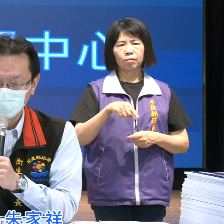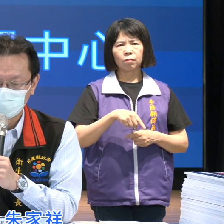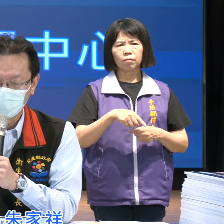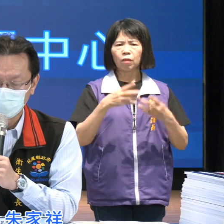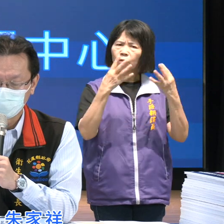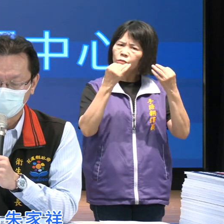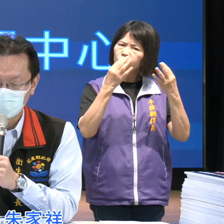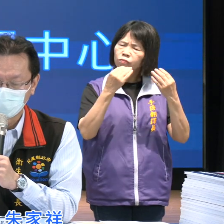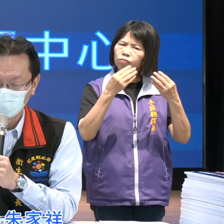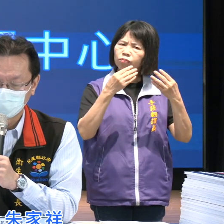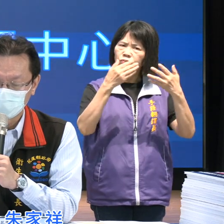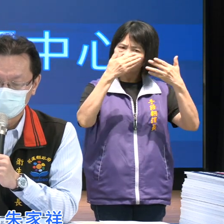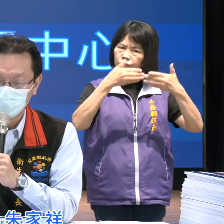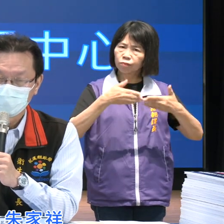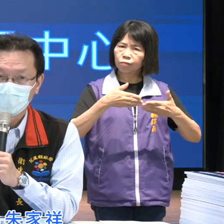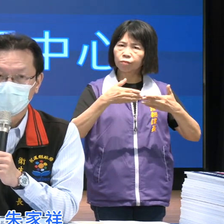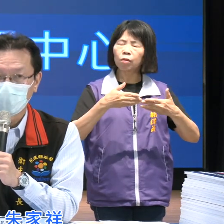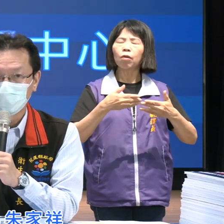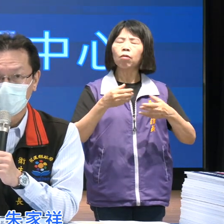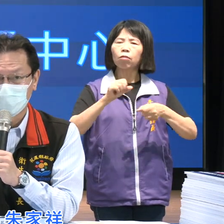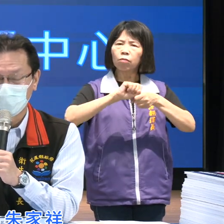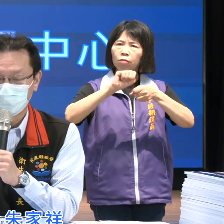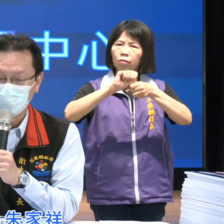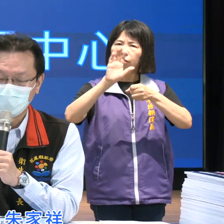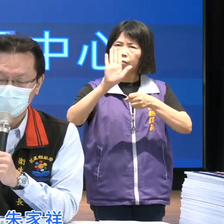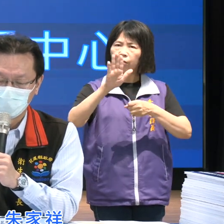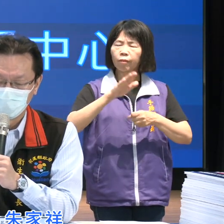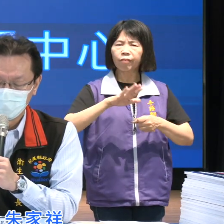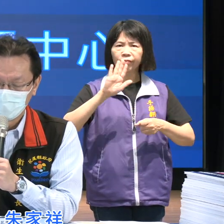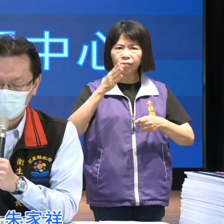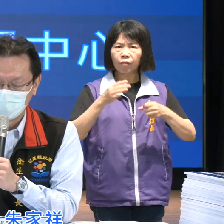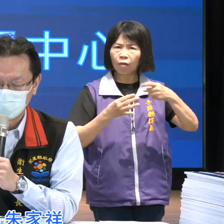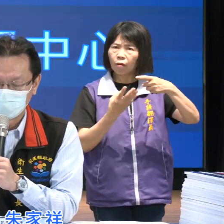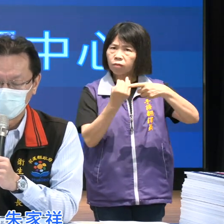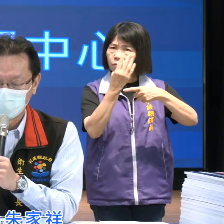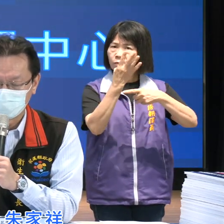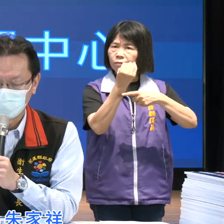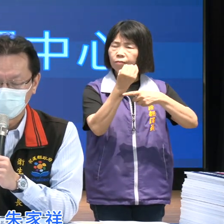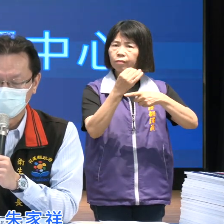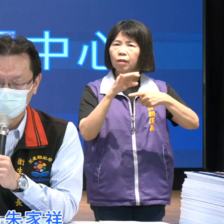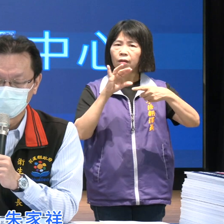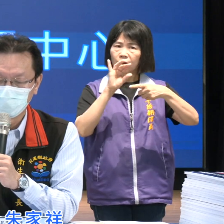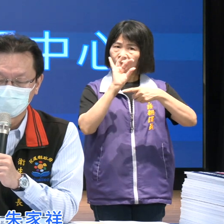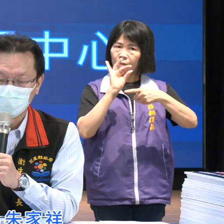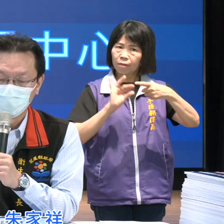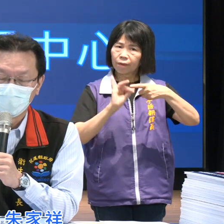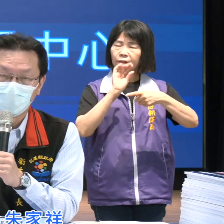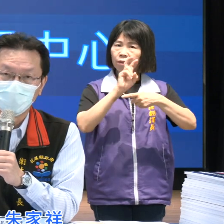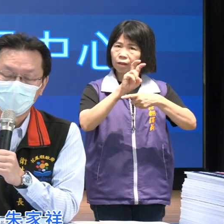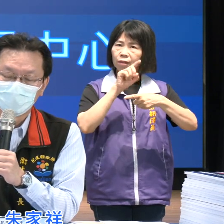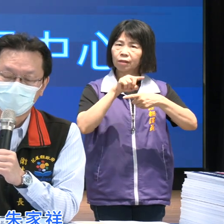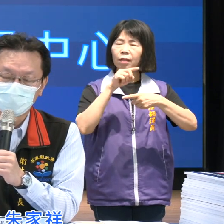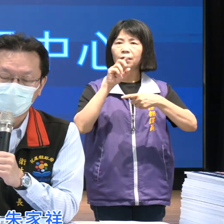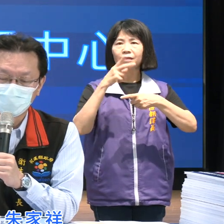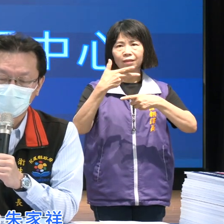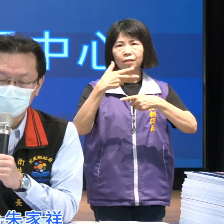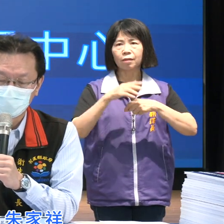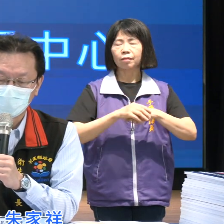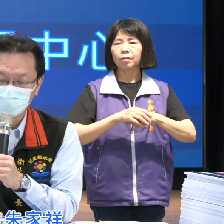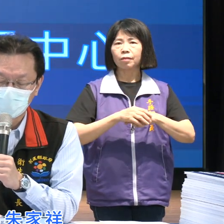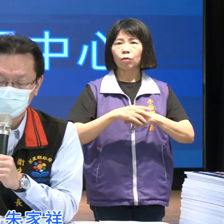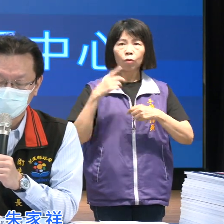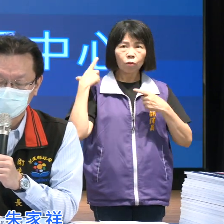上好像比419案多，但是看它的比例哈也是20.7%那之